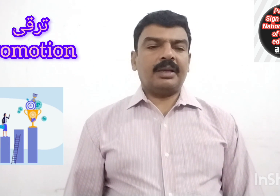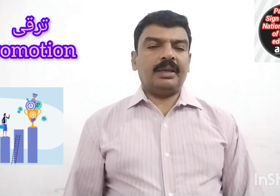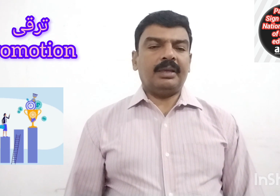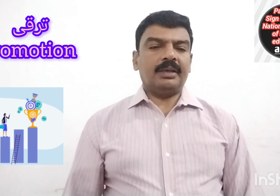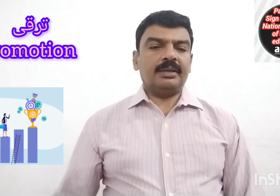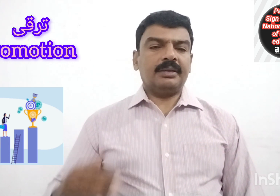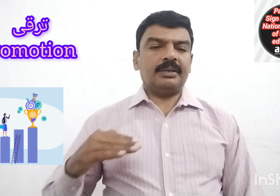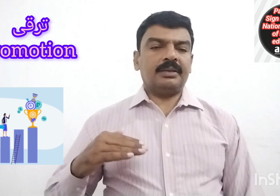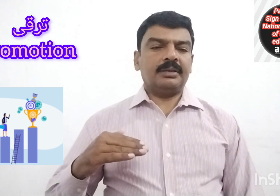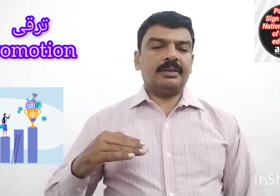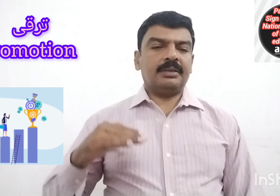तरक्की।